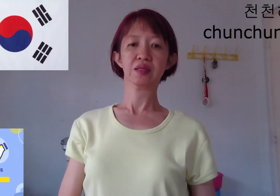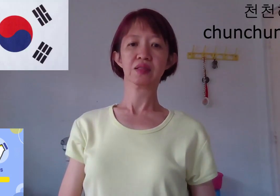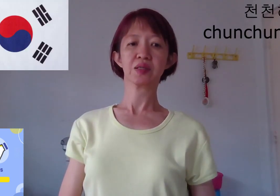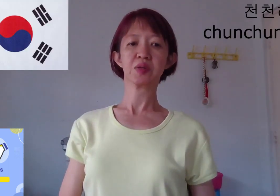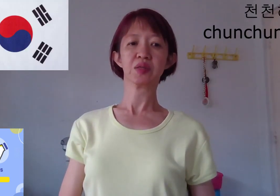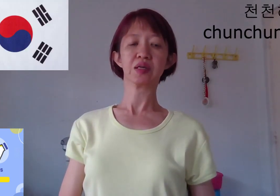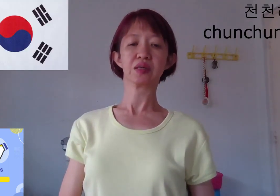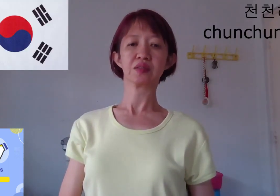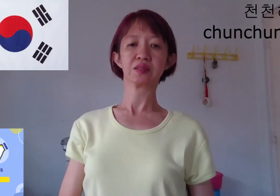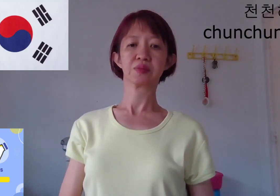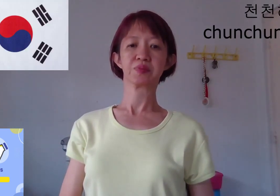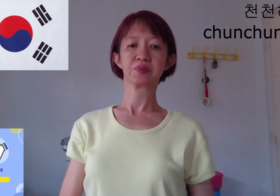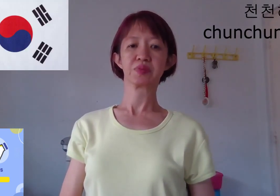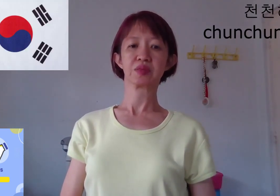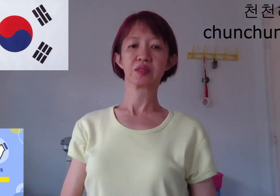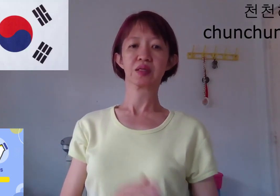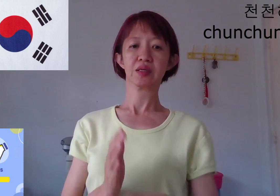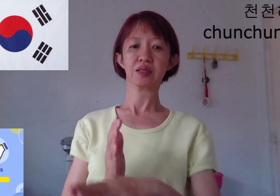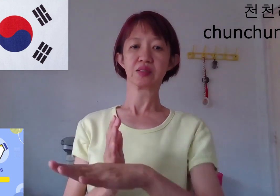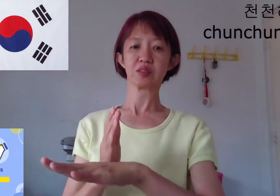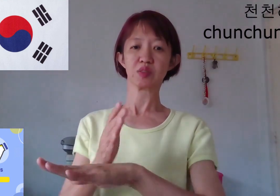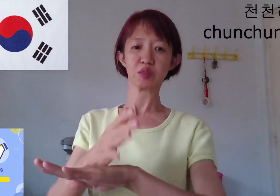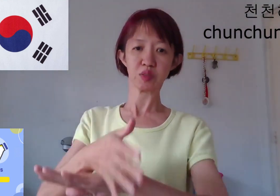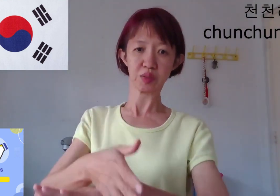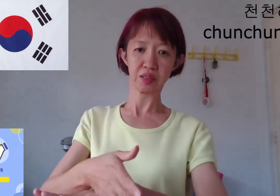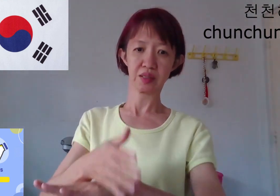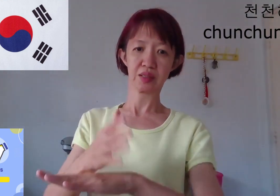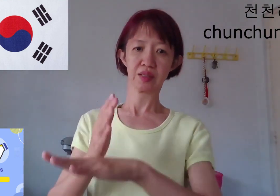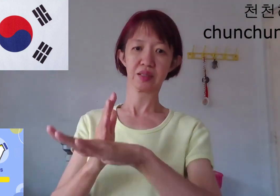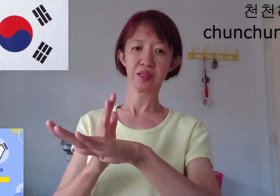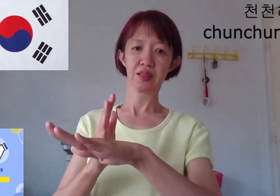In Korean, it's 춘춘해.